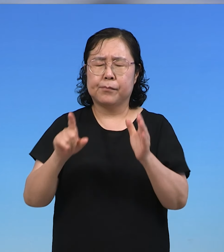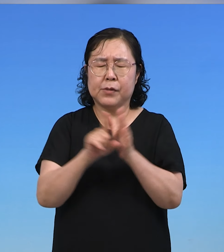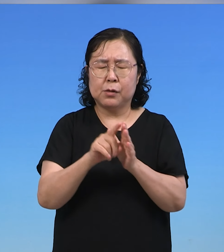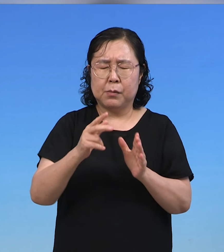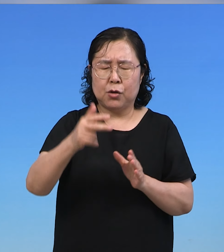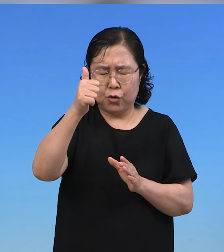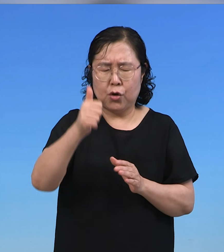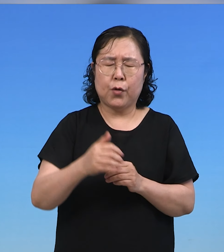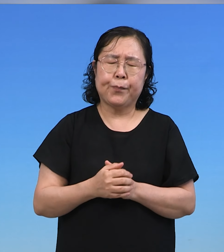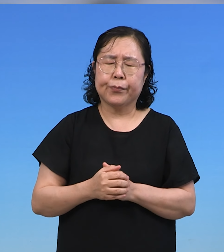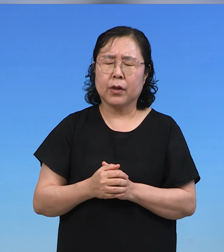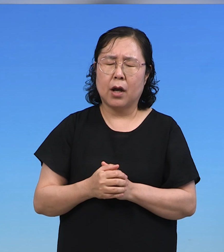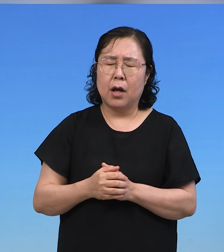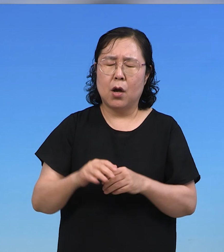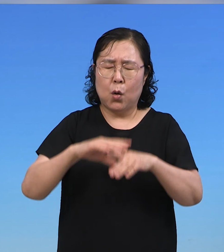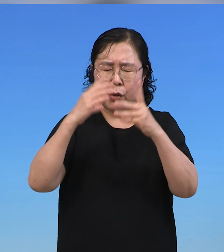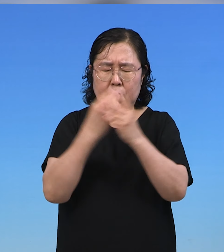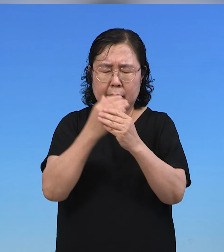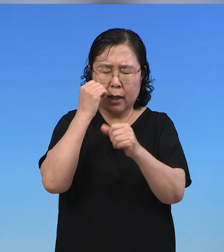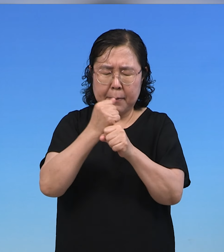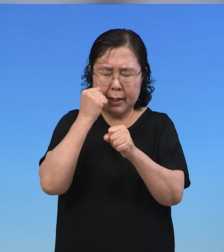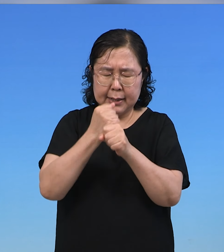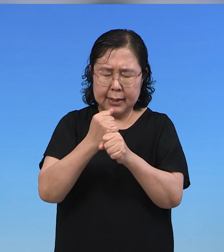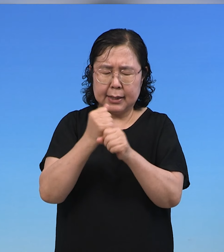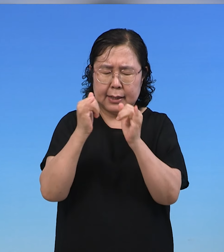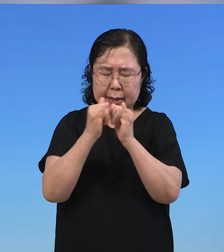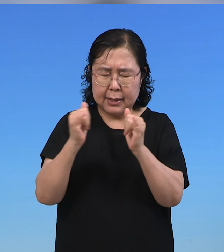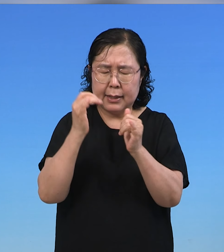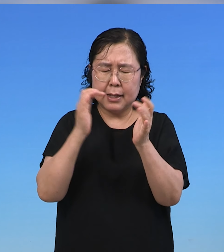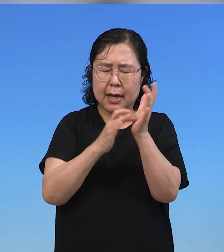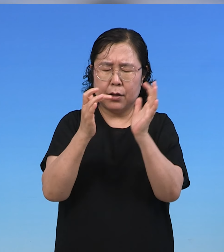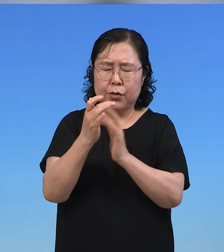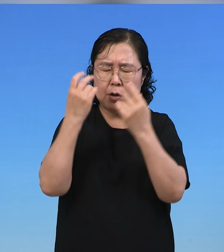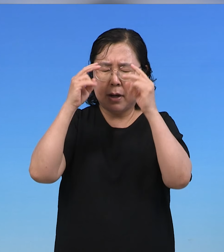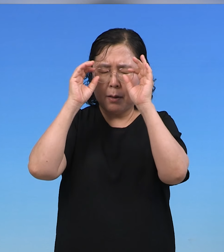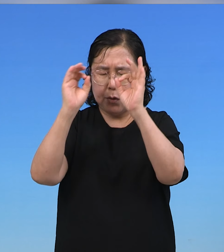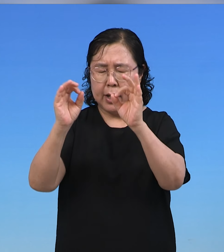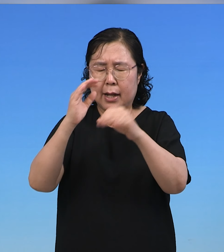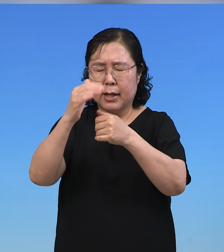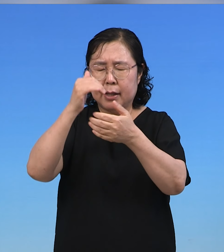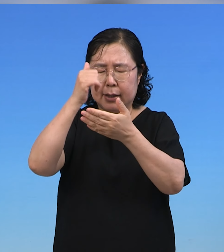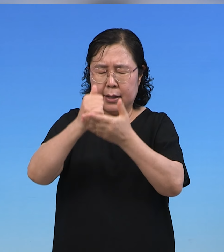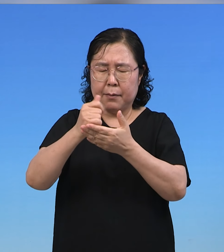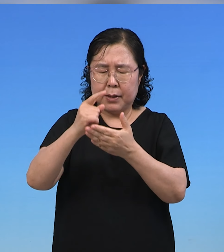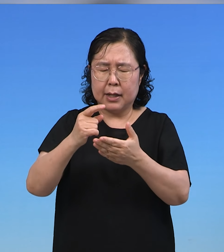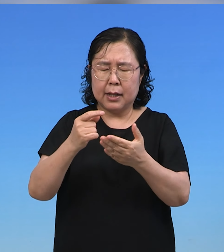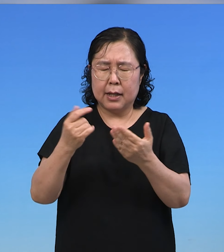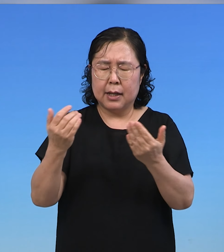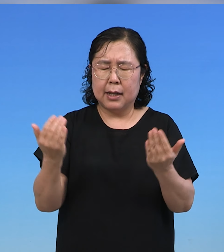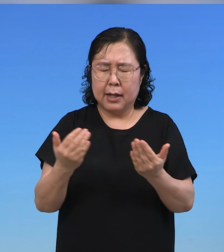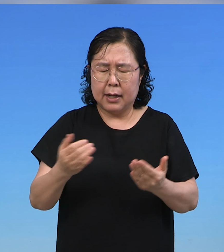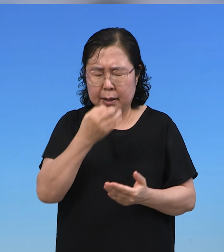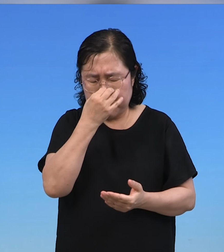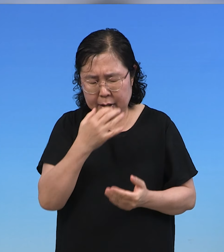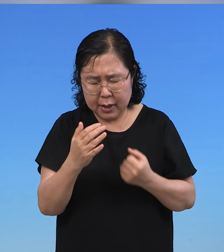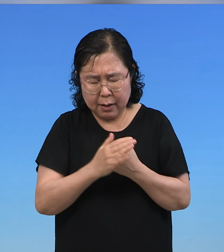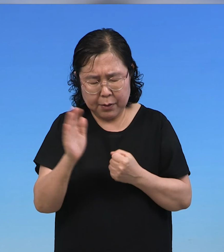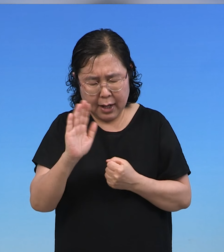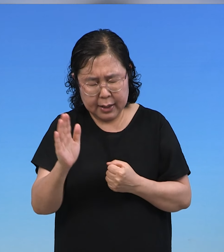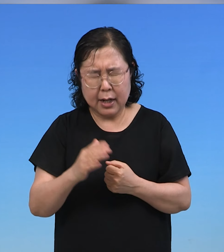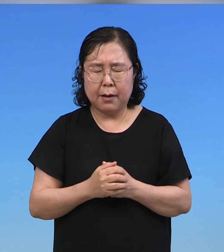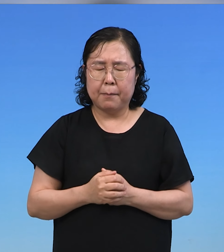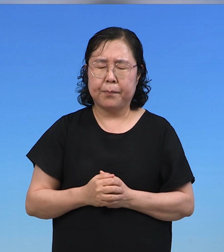믿음의 주여, 또 온전하게 하시는 이인 예수를 바라보자. 하나님, 일이 힘들어서 힘든 것이 아니고,